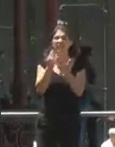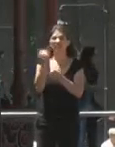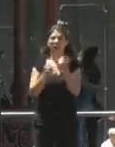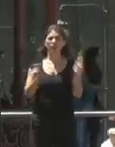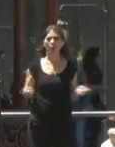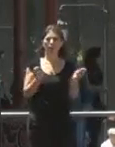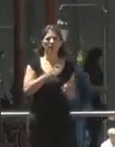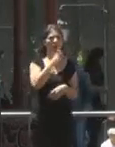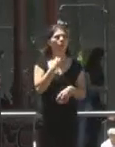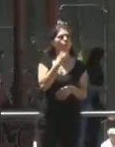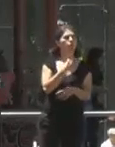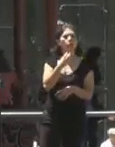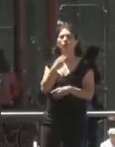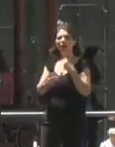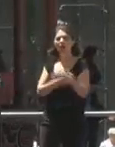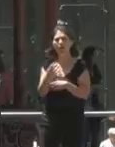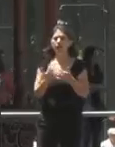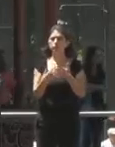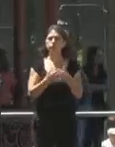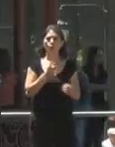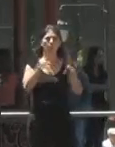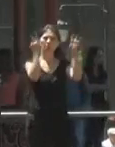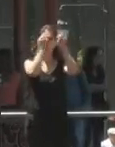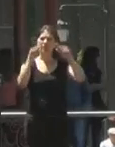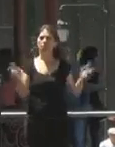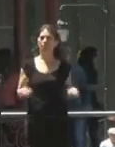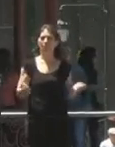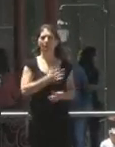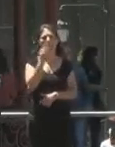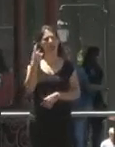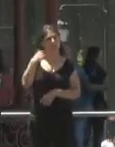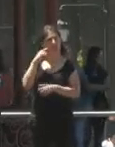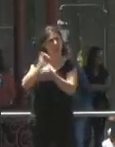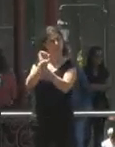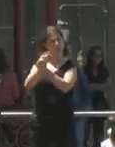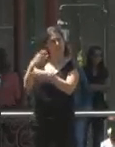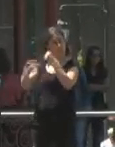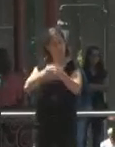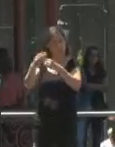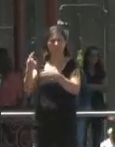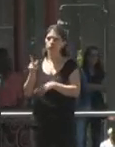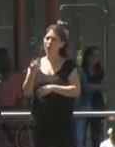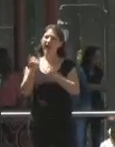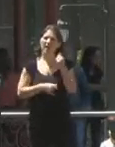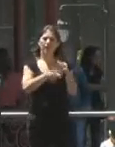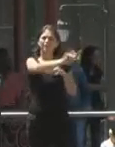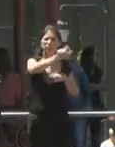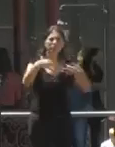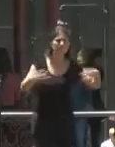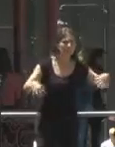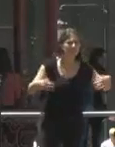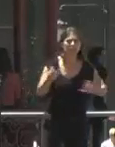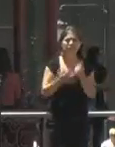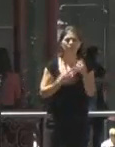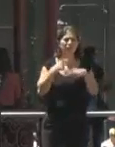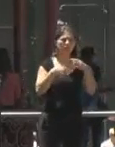los portavoces, nuestra campaña no la van a hacer las empresas de marketing y los préstamos de los bancos. Nuestra campaña la tiene que hacer la gente sencilla, en las